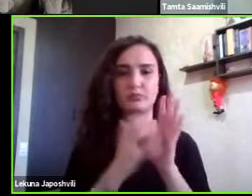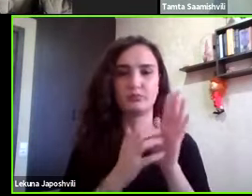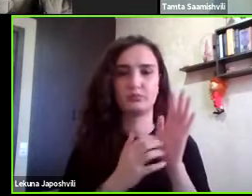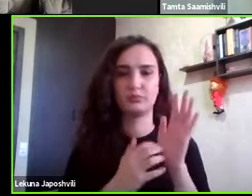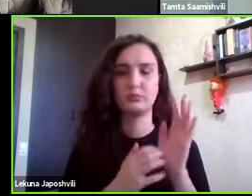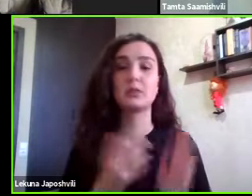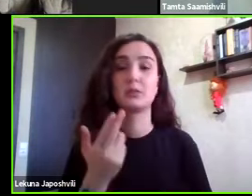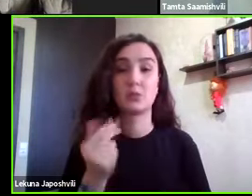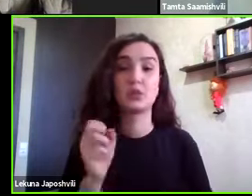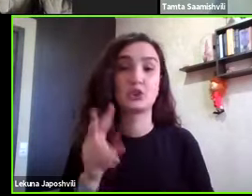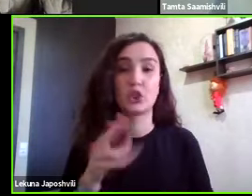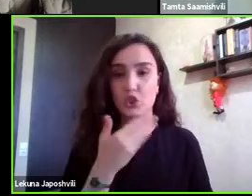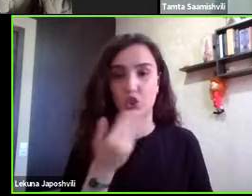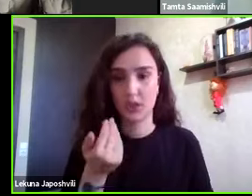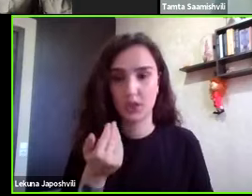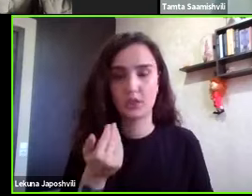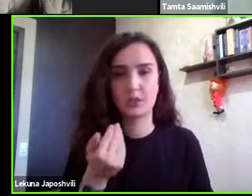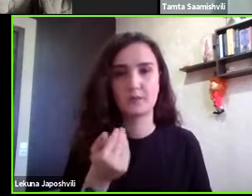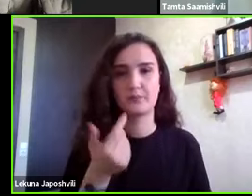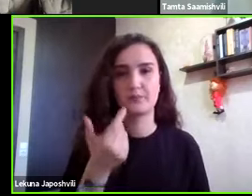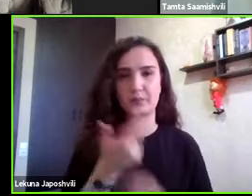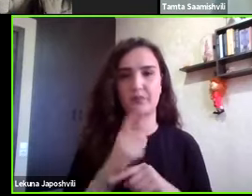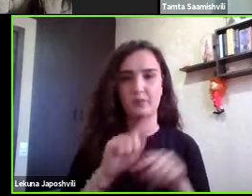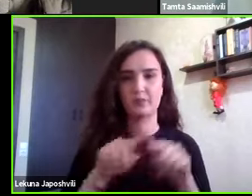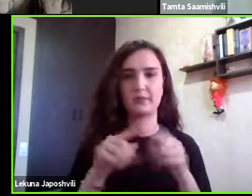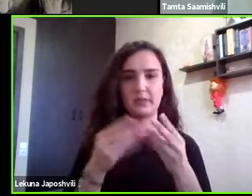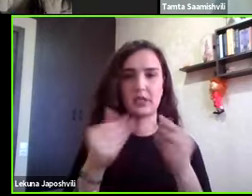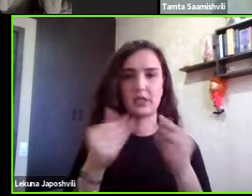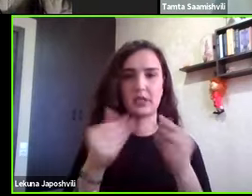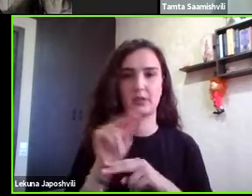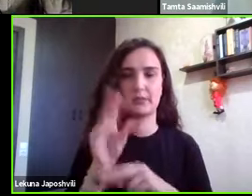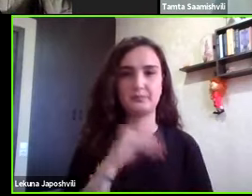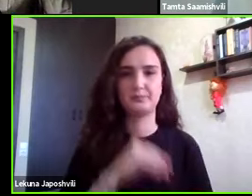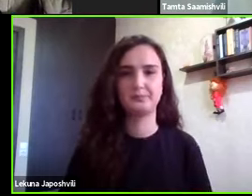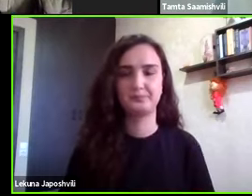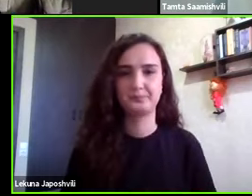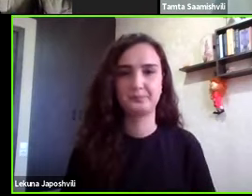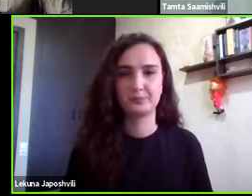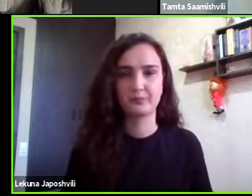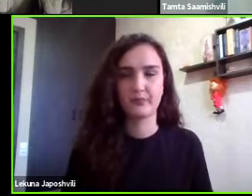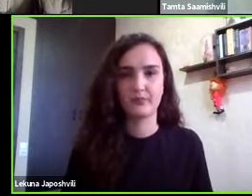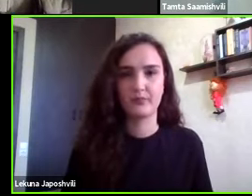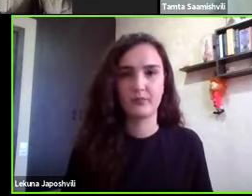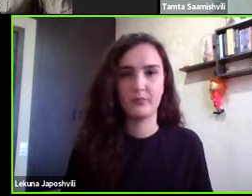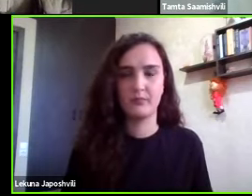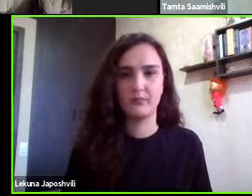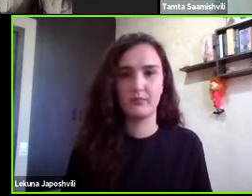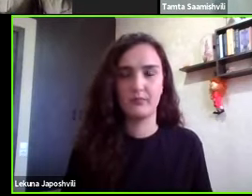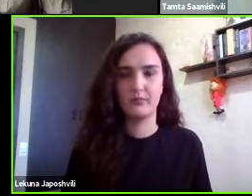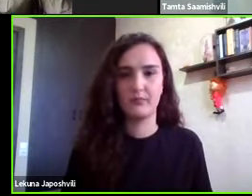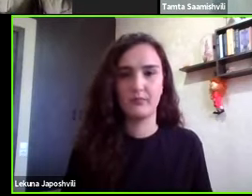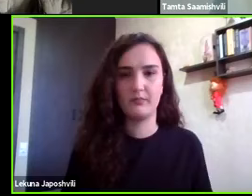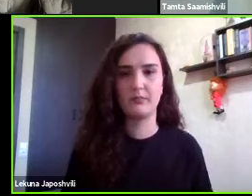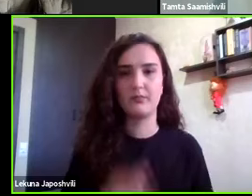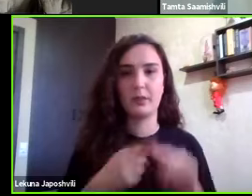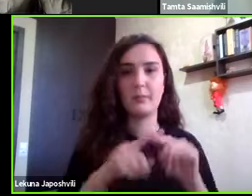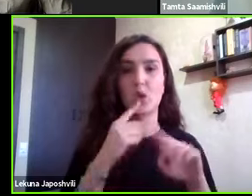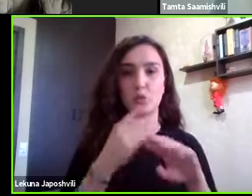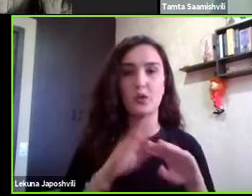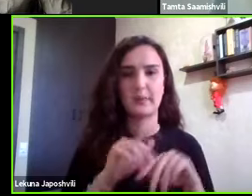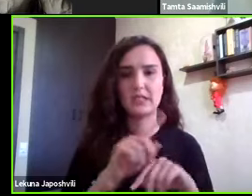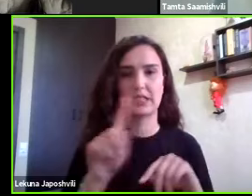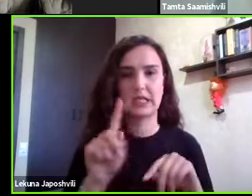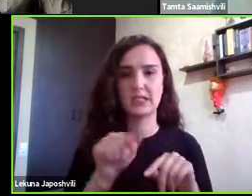თქმა უნდა საშიში არ არის და ძალიან მალე გაიგონება ესე თქვა ამ გართულებას რაც